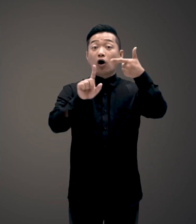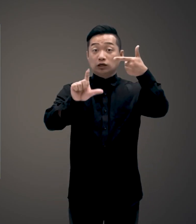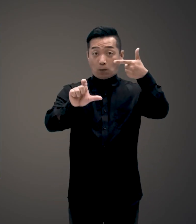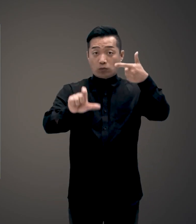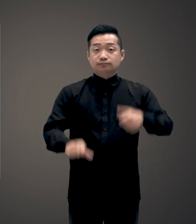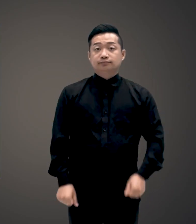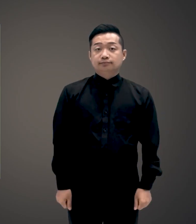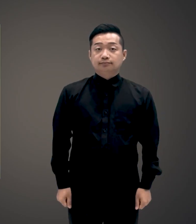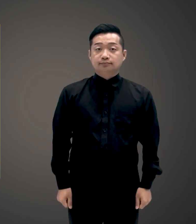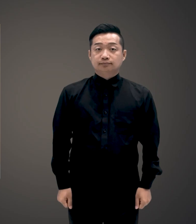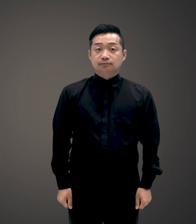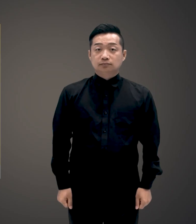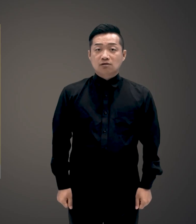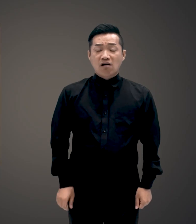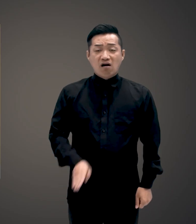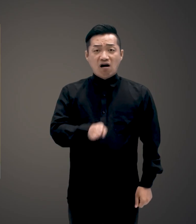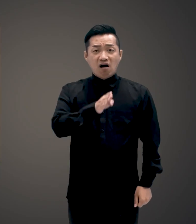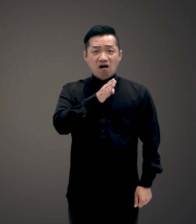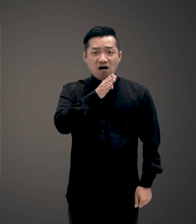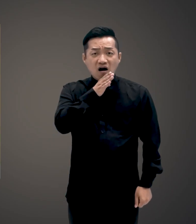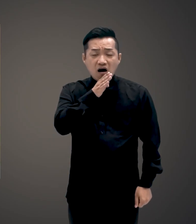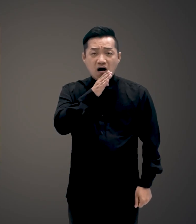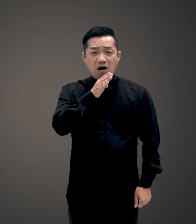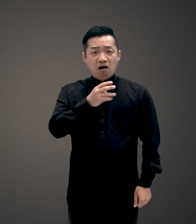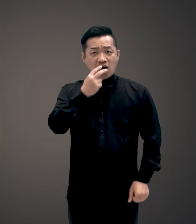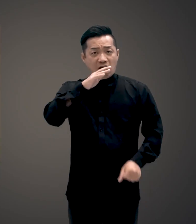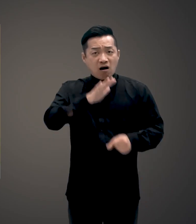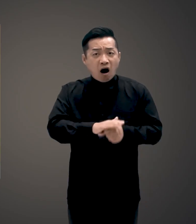6월 15일. 정말 기가